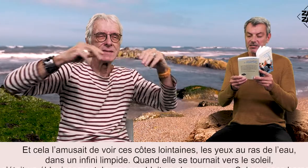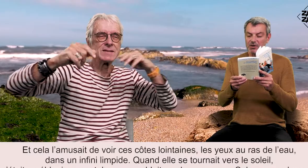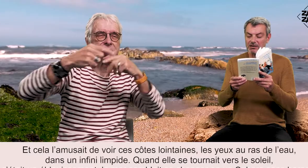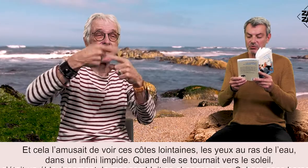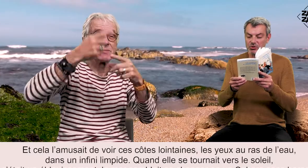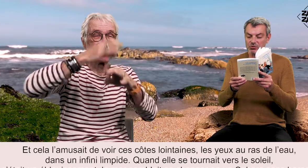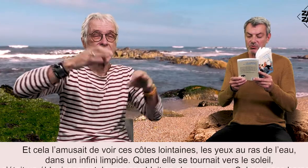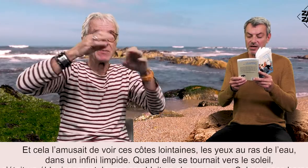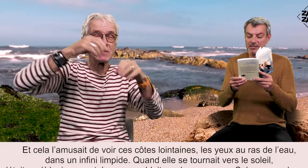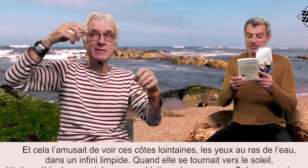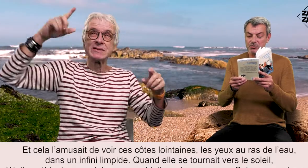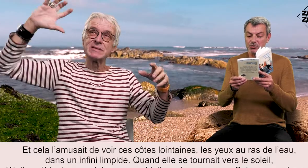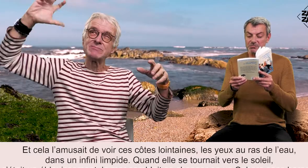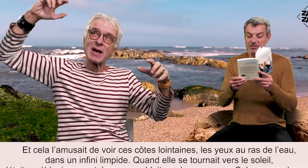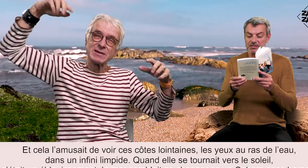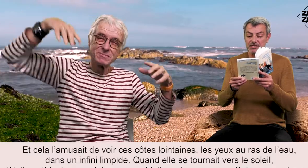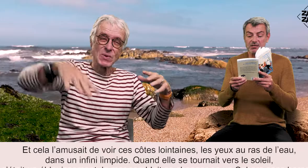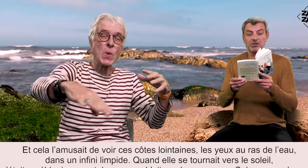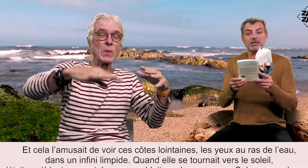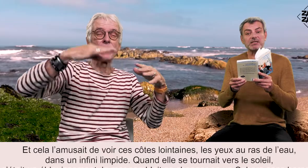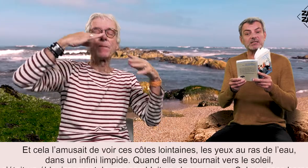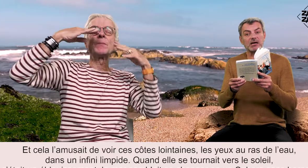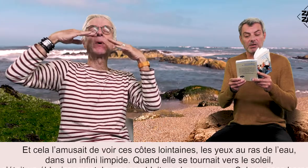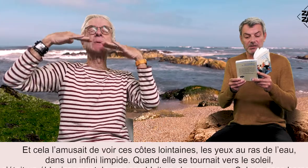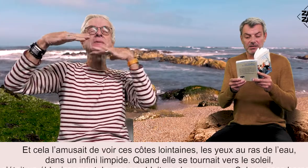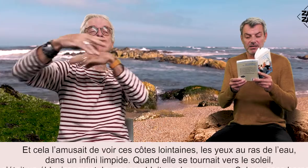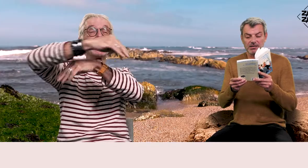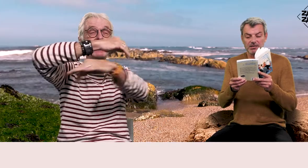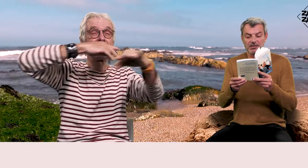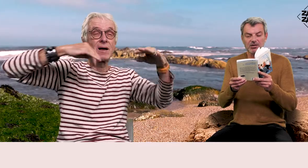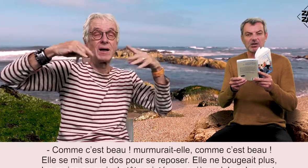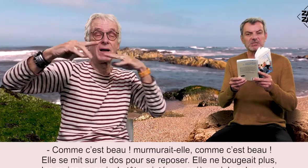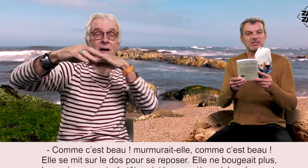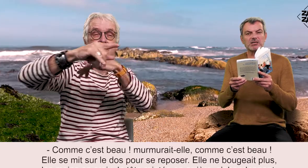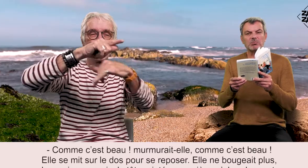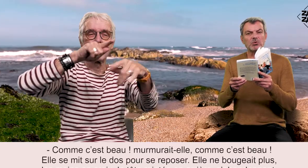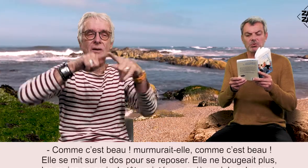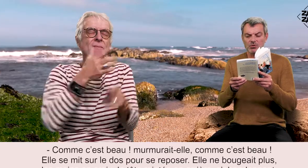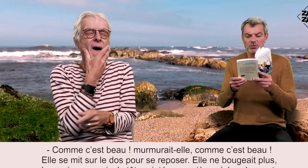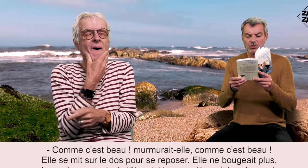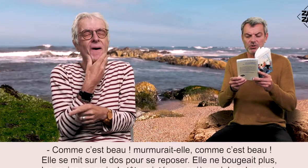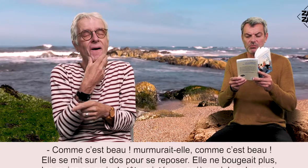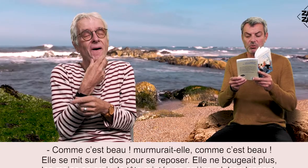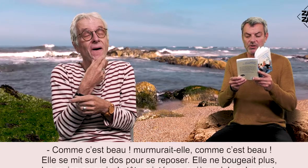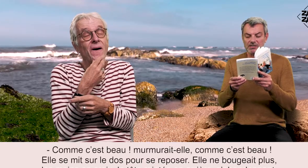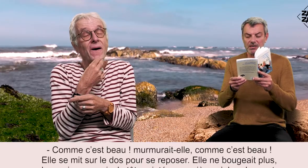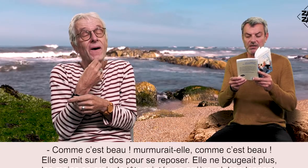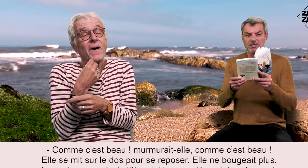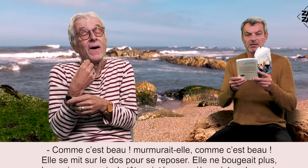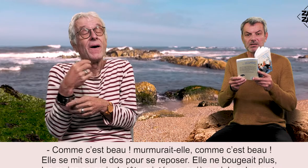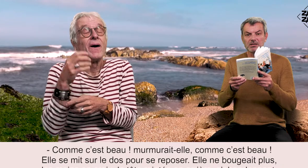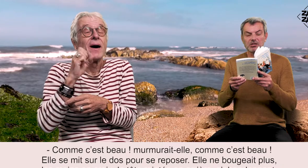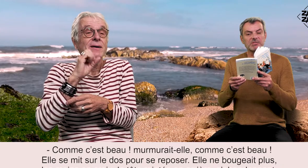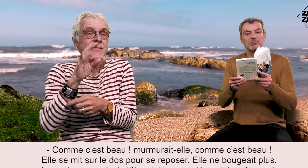réverbération aveuglante de l'astre sur l'immensité décolorée des sables. « Comme c'est beau ! » murmurait